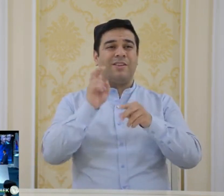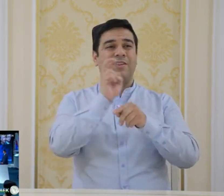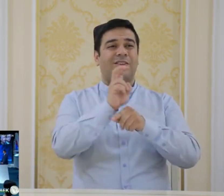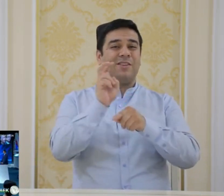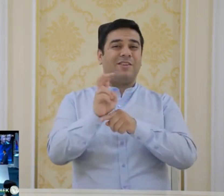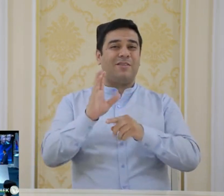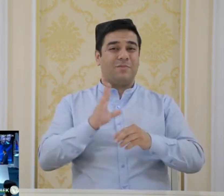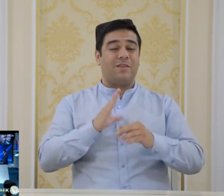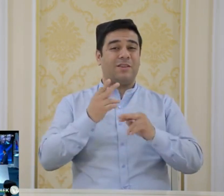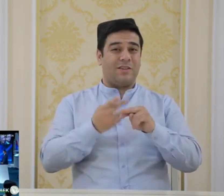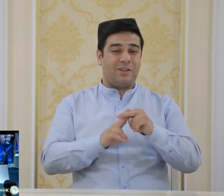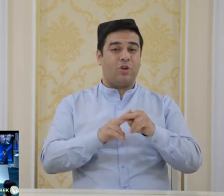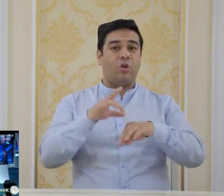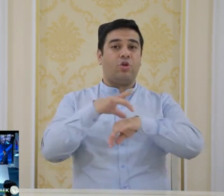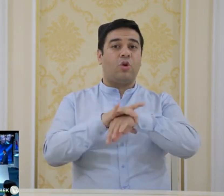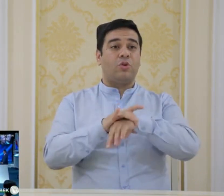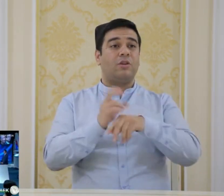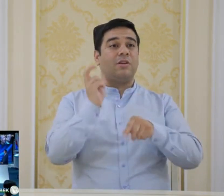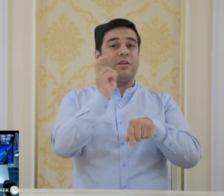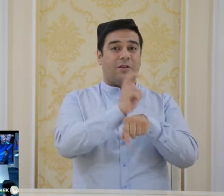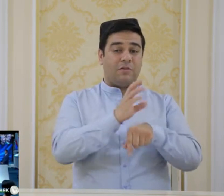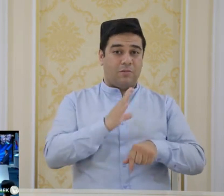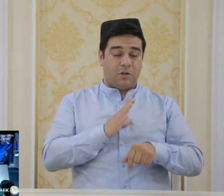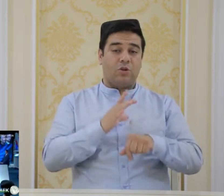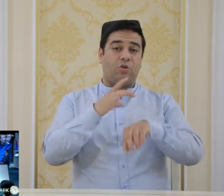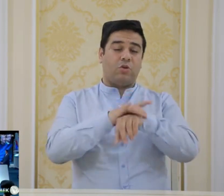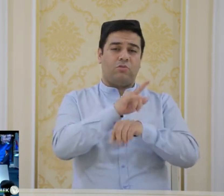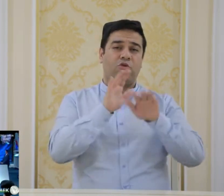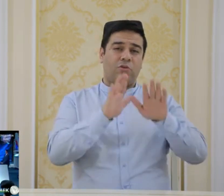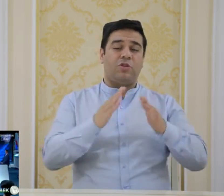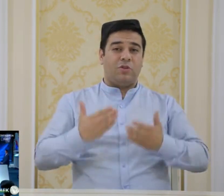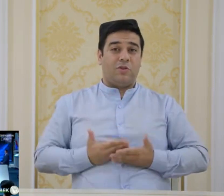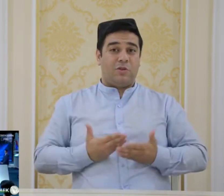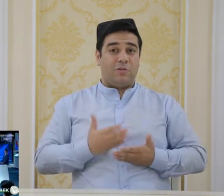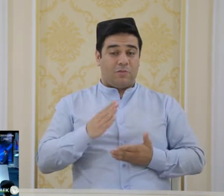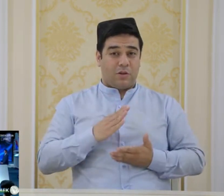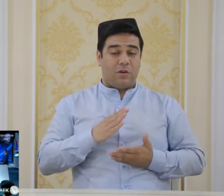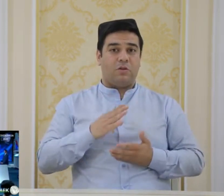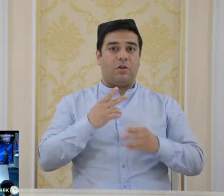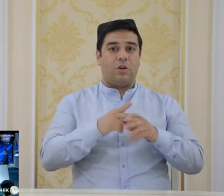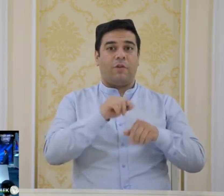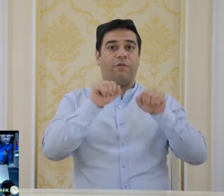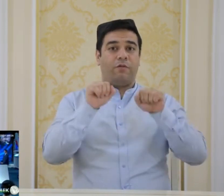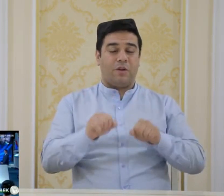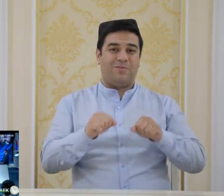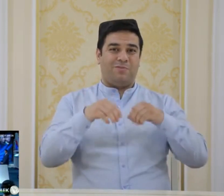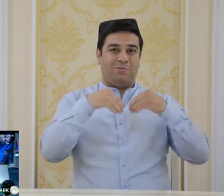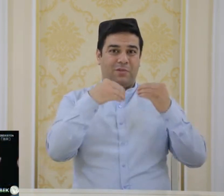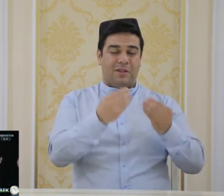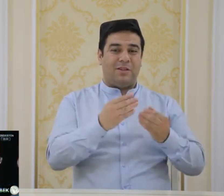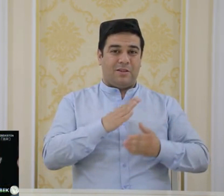yurganlariga, Toshkentga o'qib yurganlariga, farzandlarimga shu bir imkoniyat bo'lsin